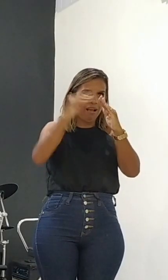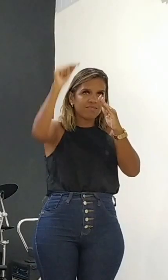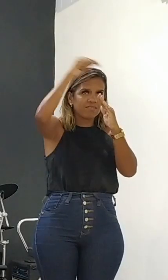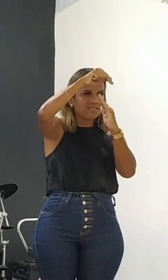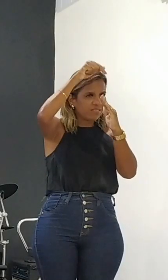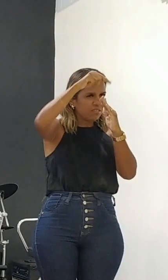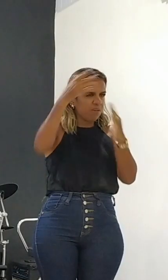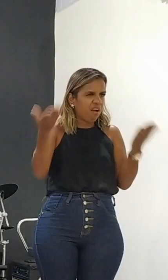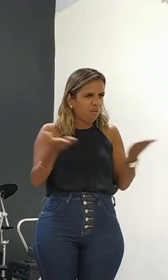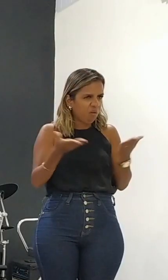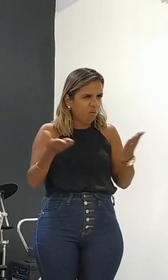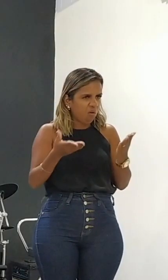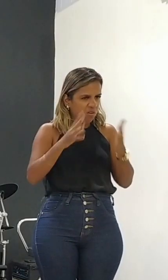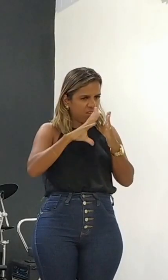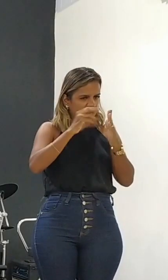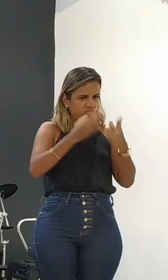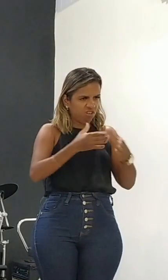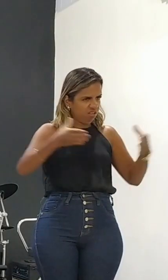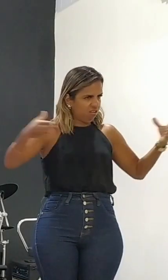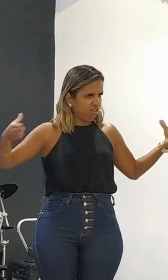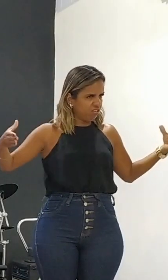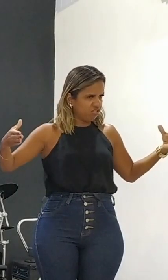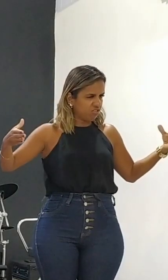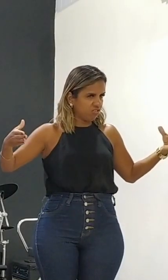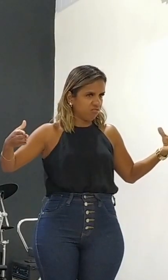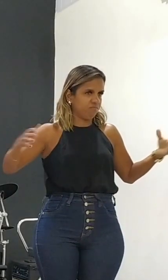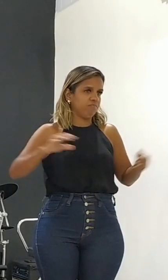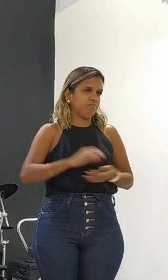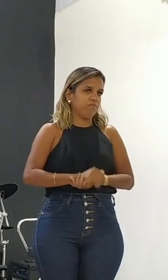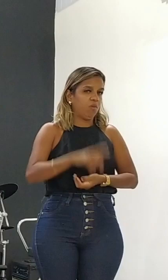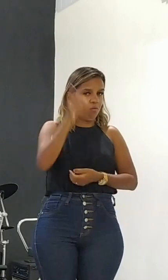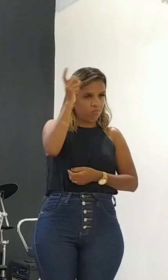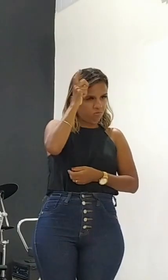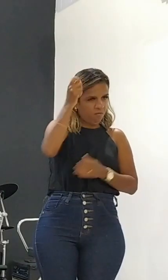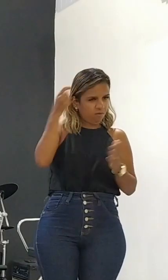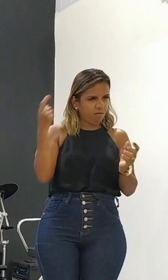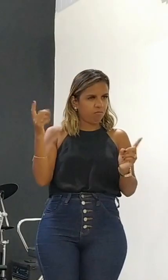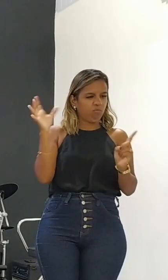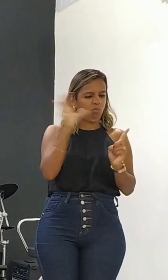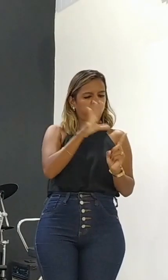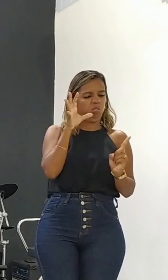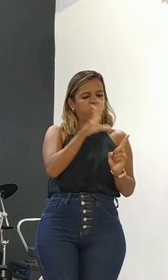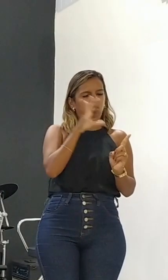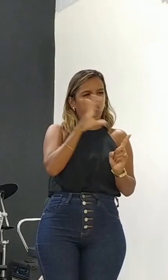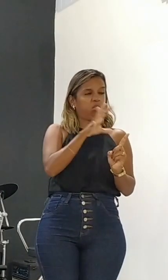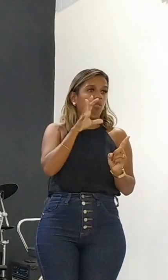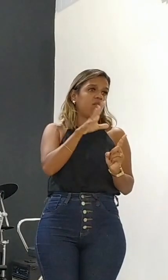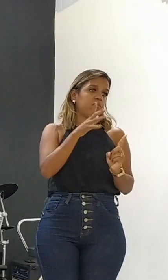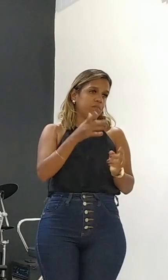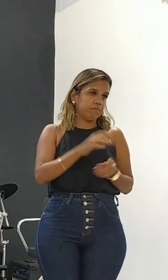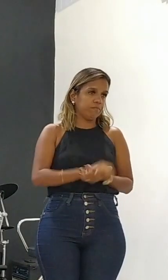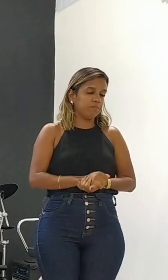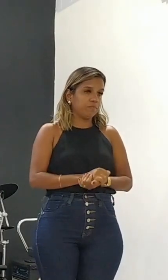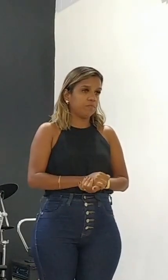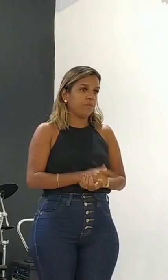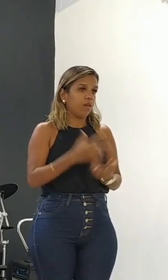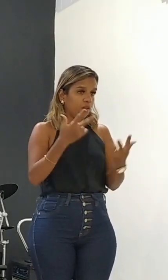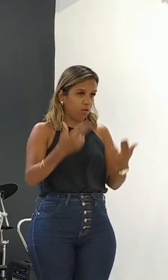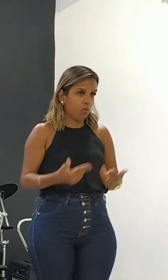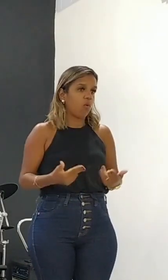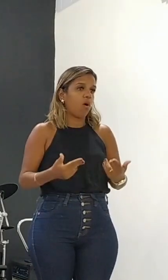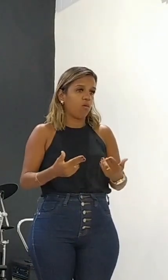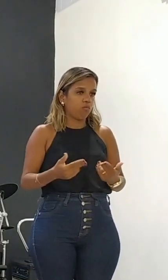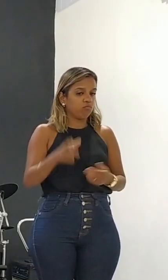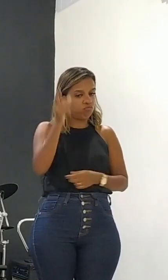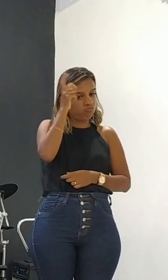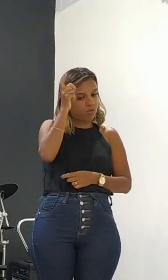né? O diabo se levanta para dizer que nós não somos capazes, como ali, né, Sanballat se levantou contra